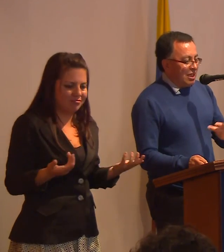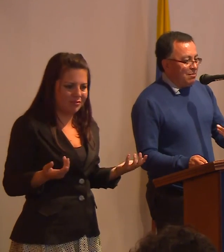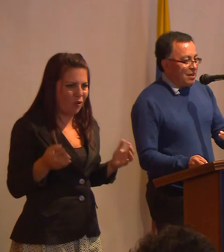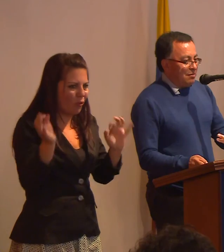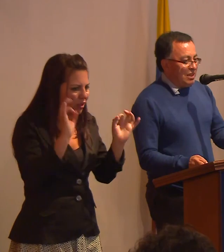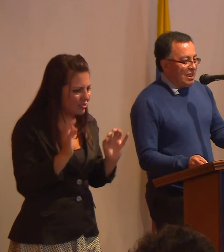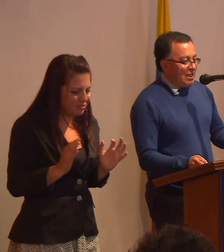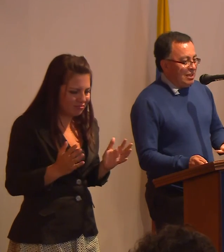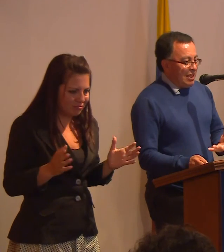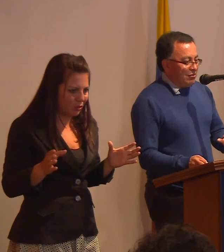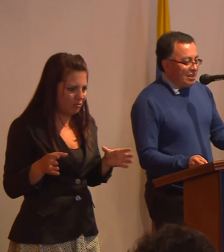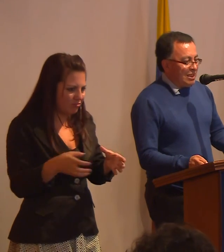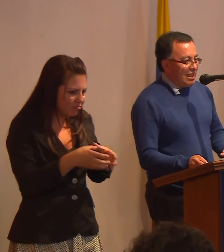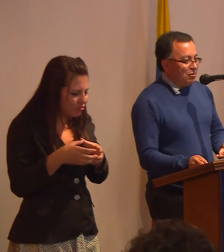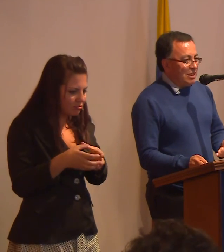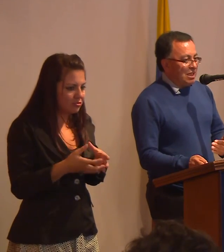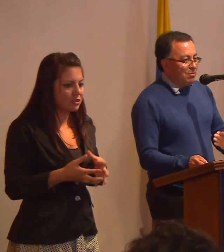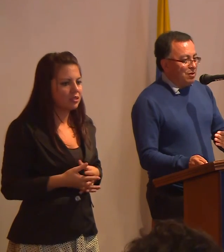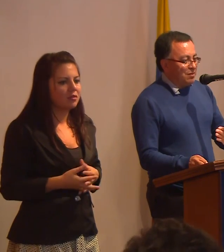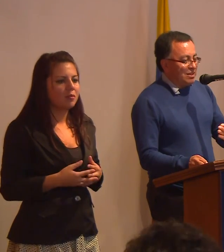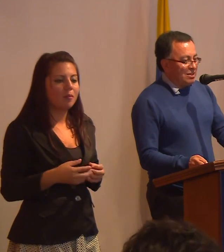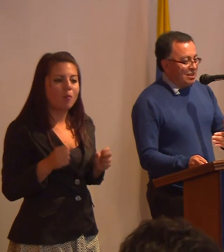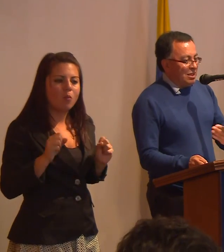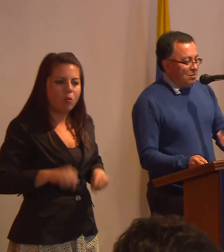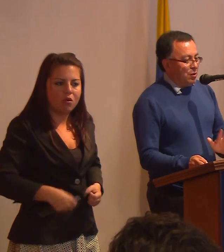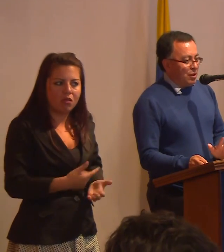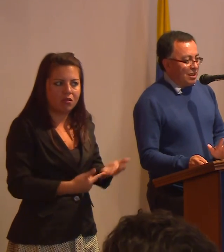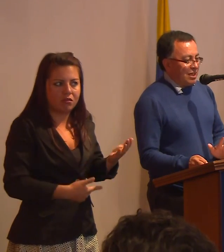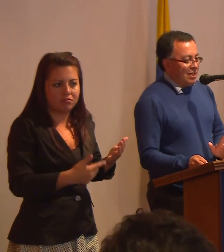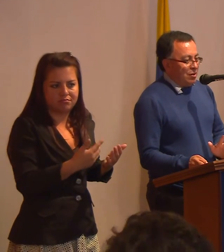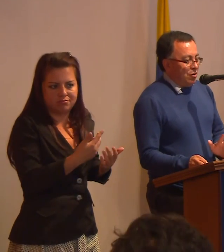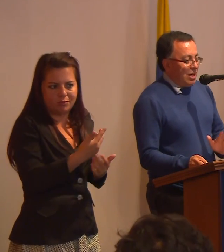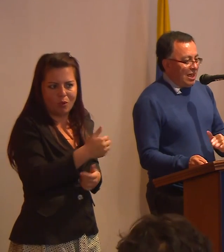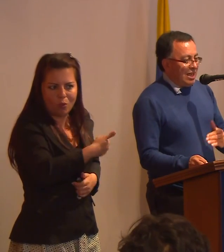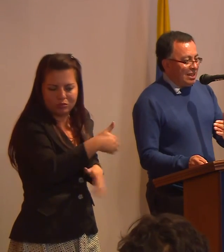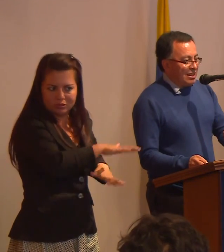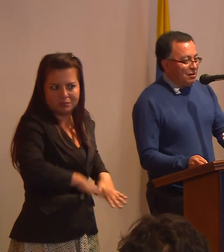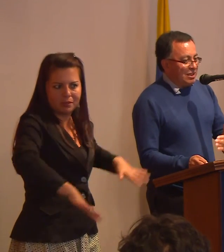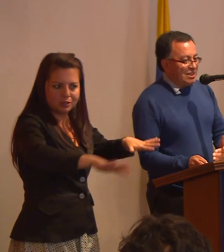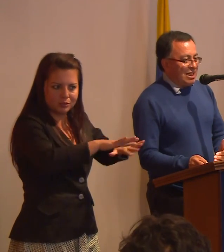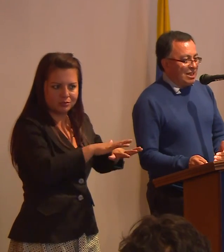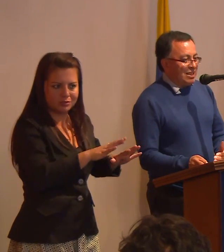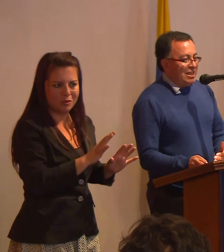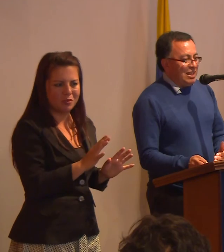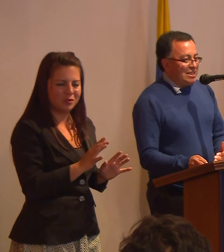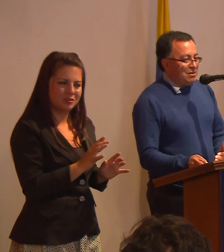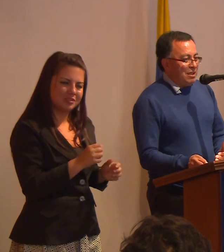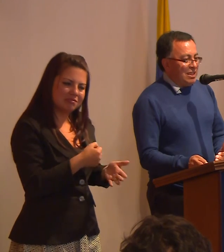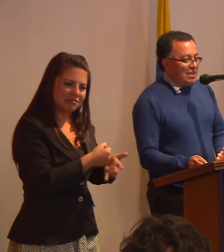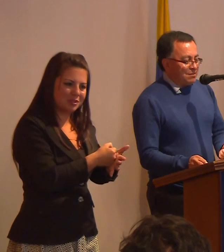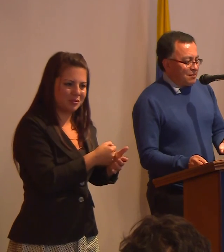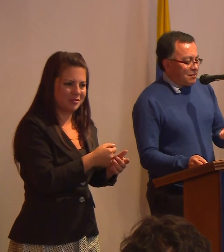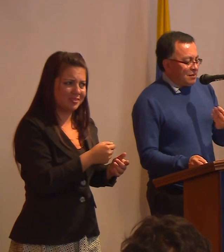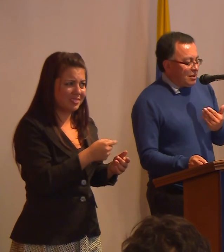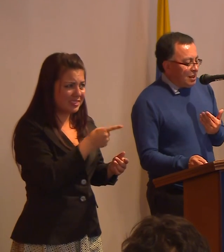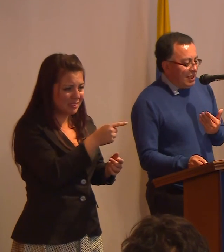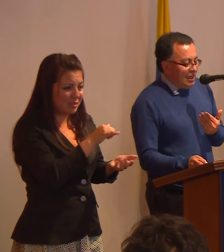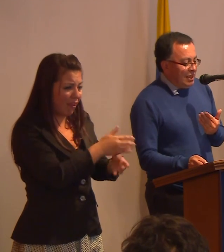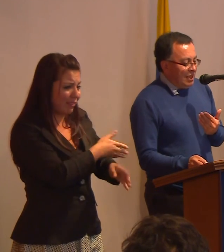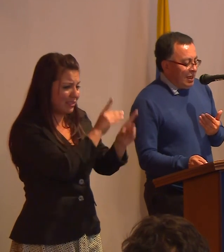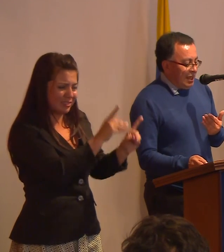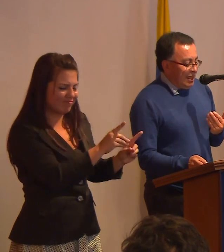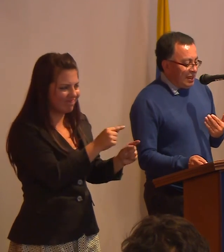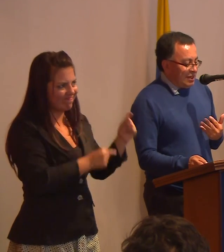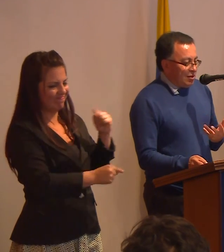organización, que permita en un escenario más amplio pues poder ojalá reversar estas medidas.